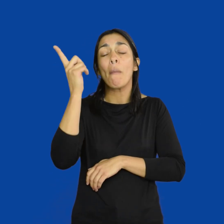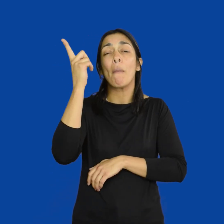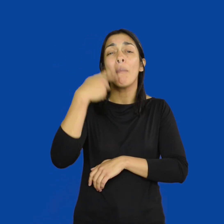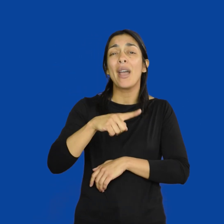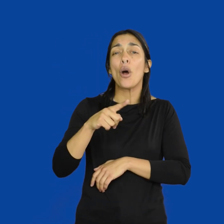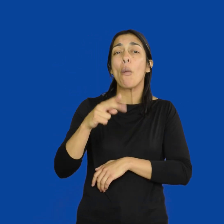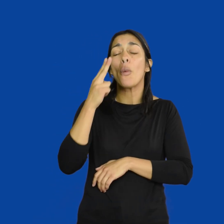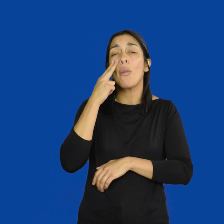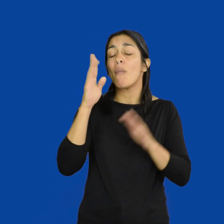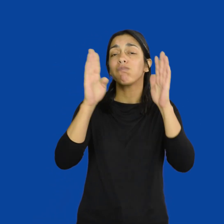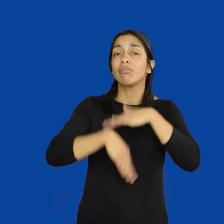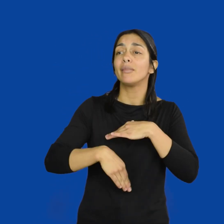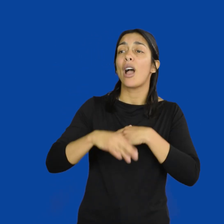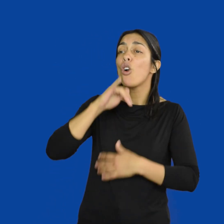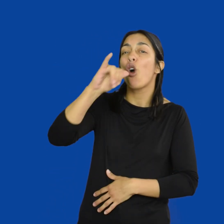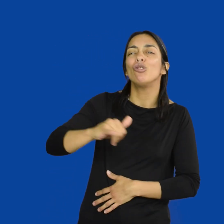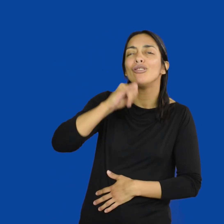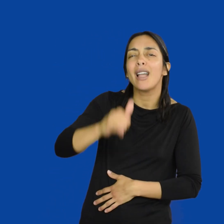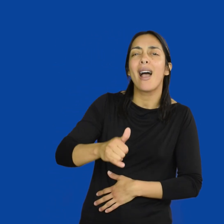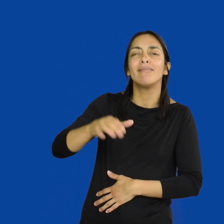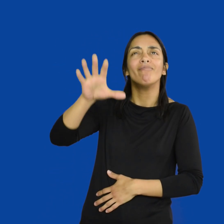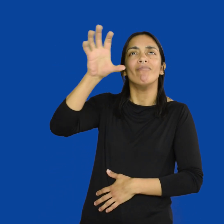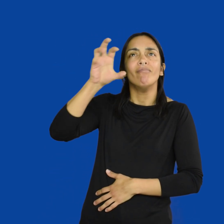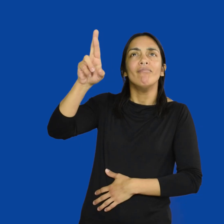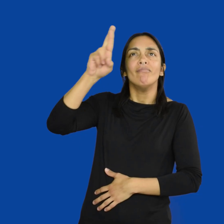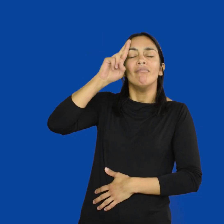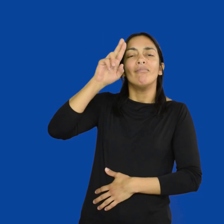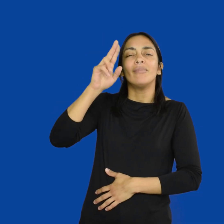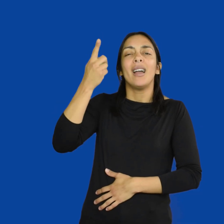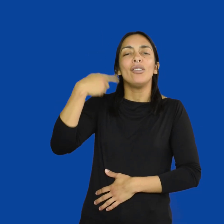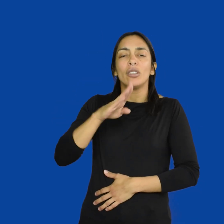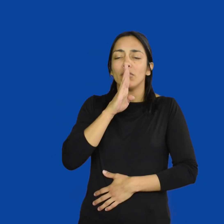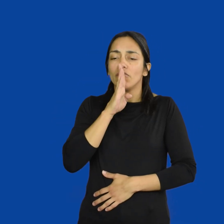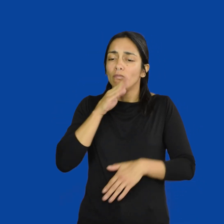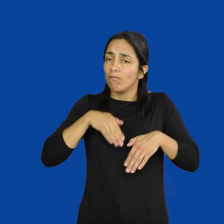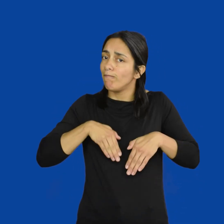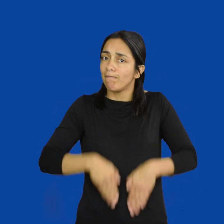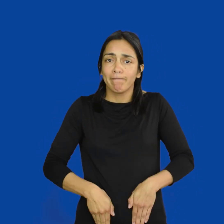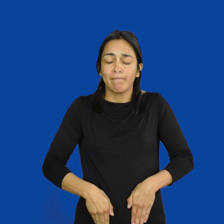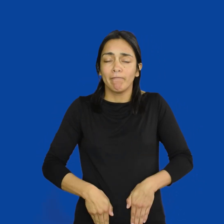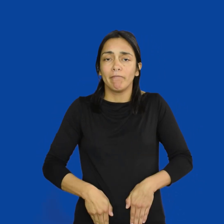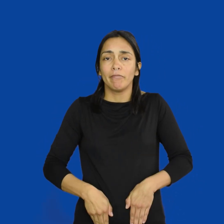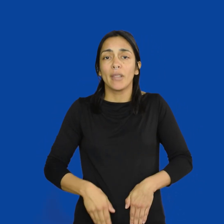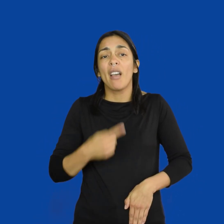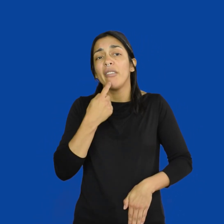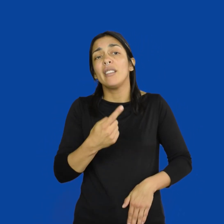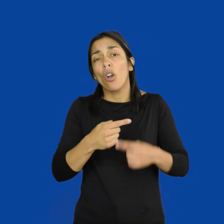para comunicar aquello que vivieron, y eso los llevó a refugiarse en el silencio. Hay cosas que no